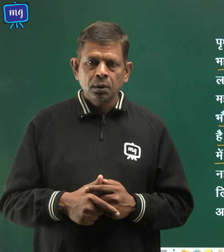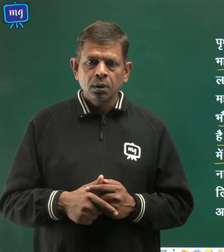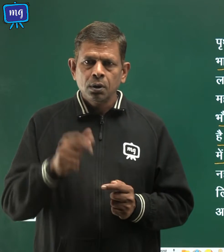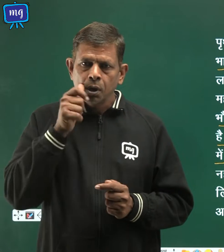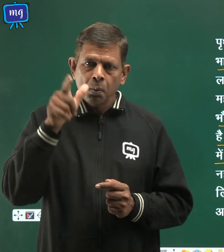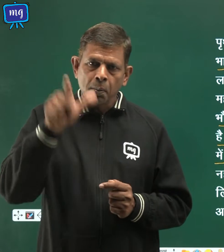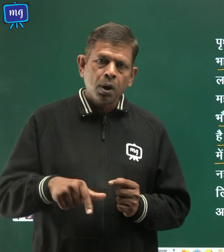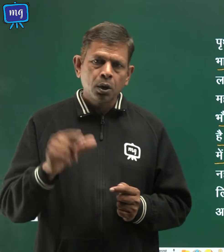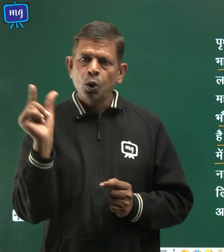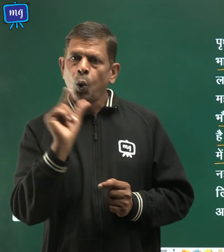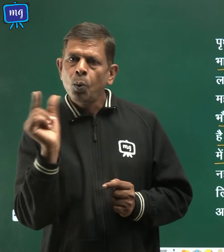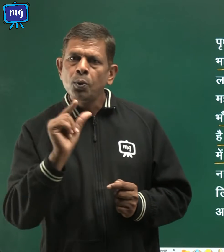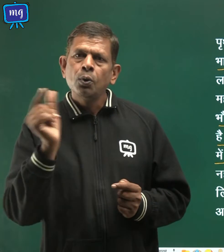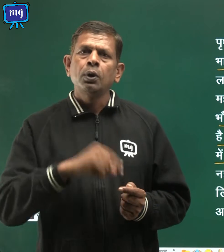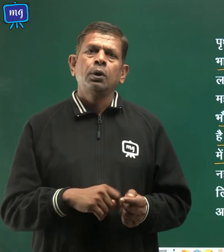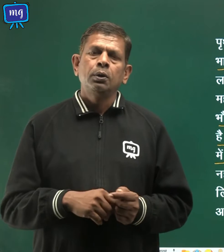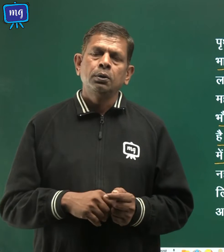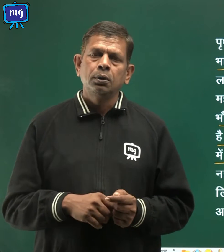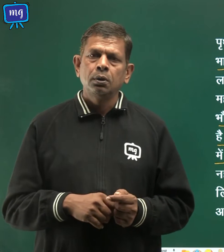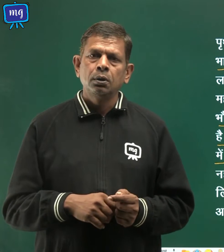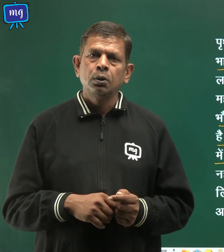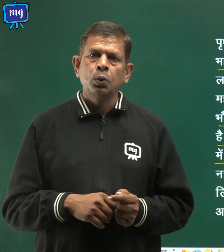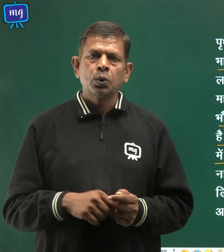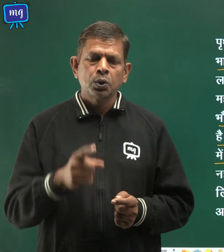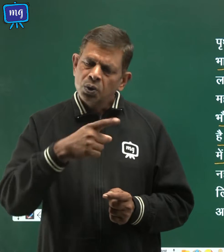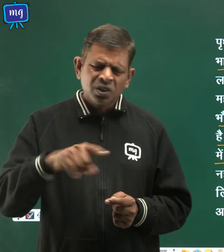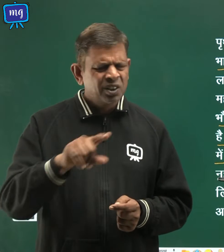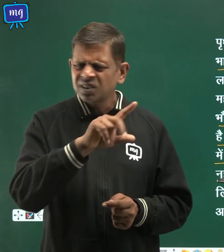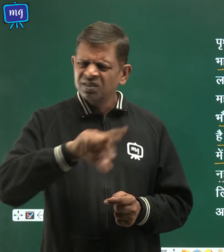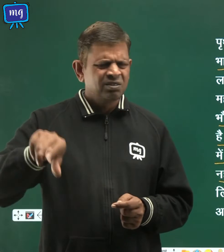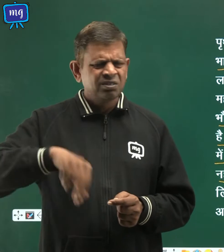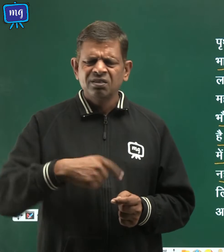मानव उपयोग के उपयुक्त नहीं है।